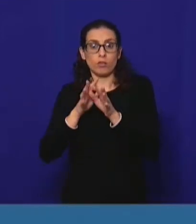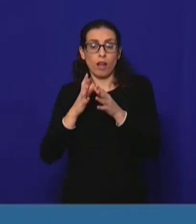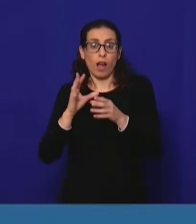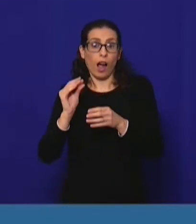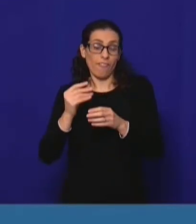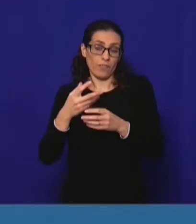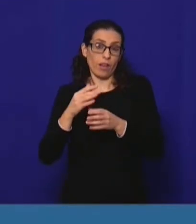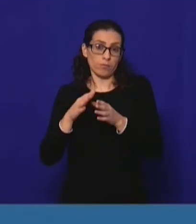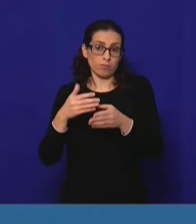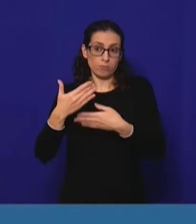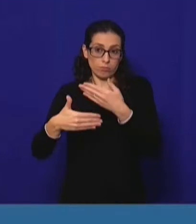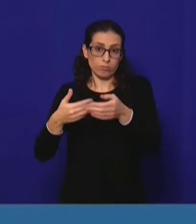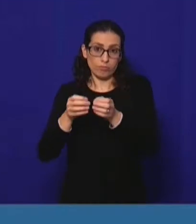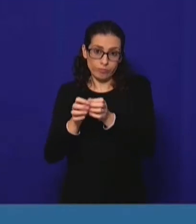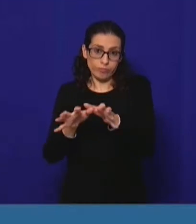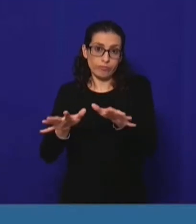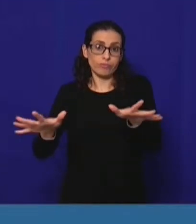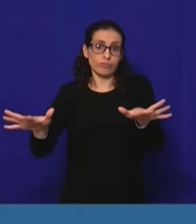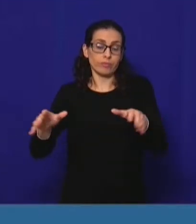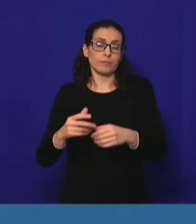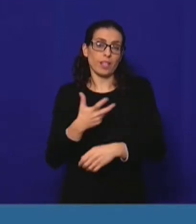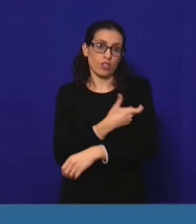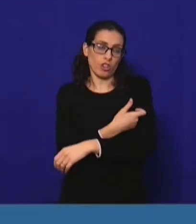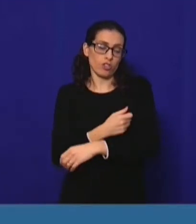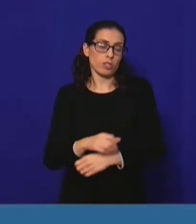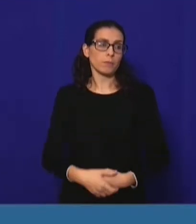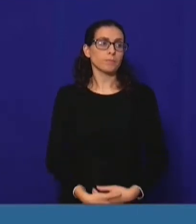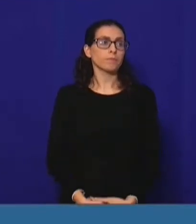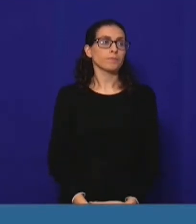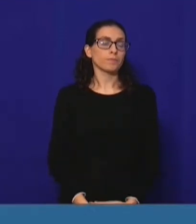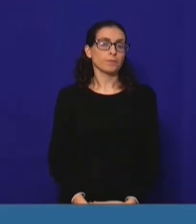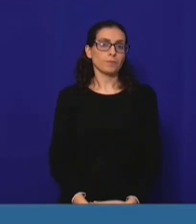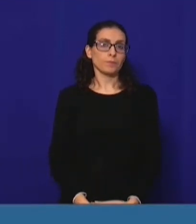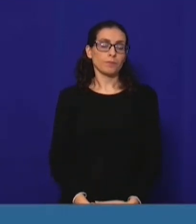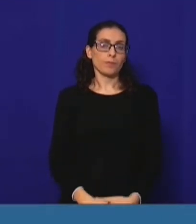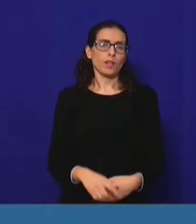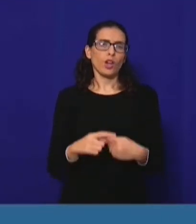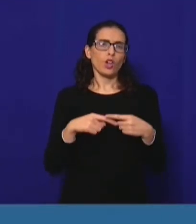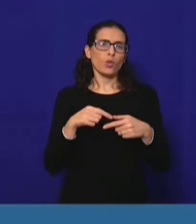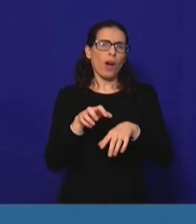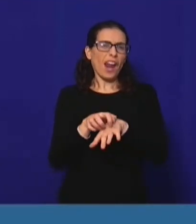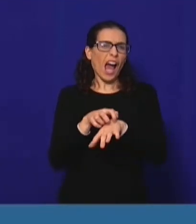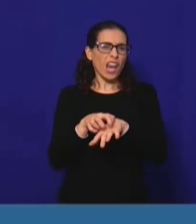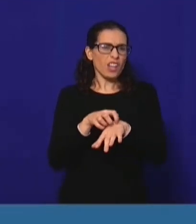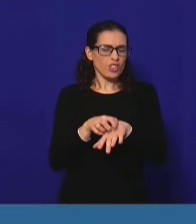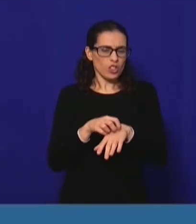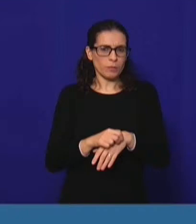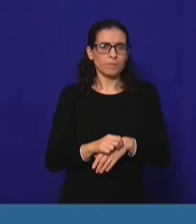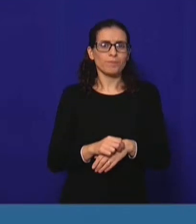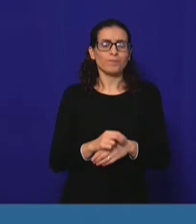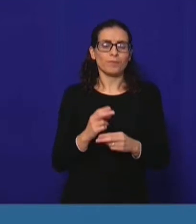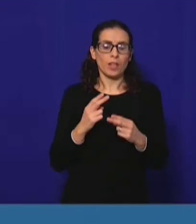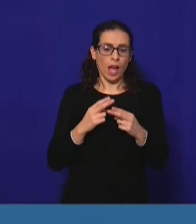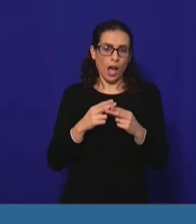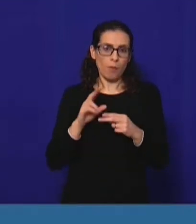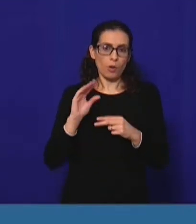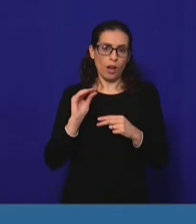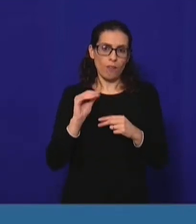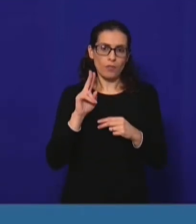il-vaccines lil pubbliku kemm jista' jkun malajr. Fuq l-allergies iva sar ħafna ukoll